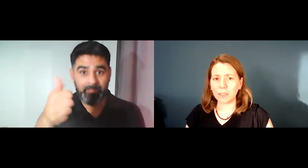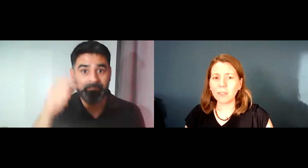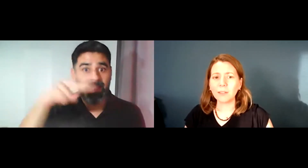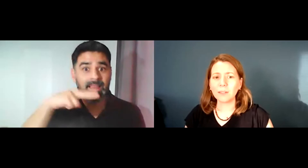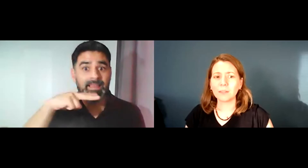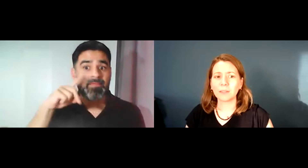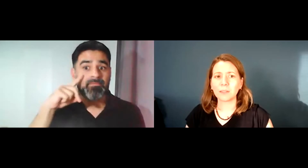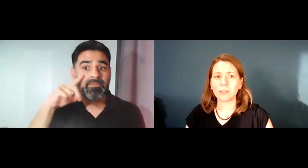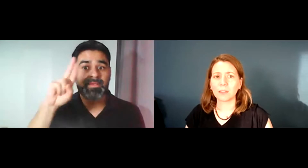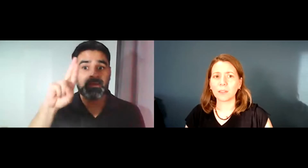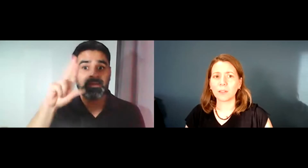María.